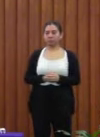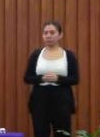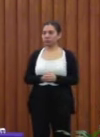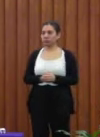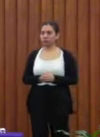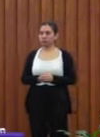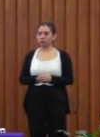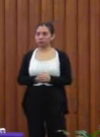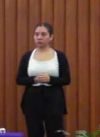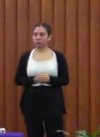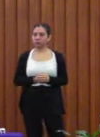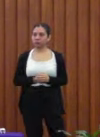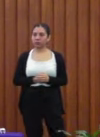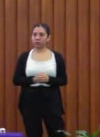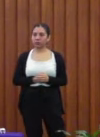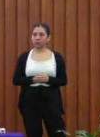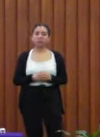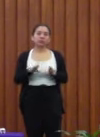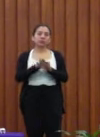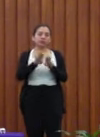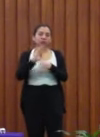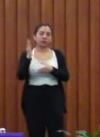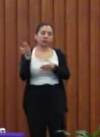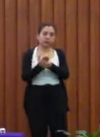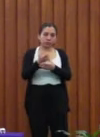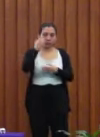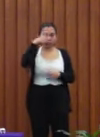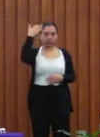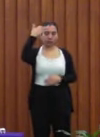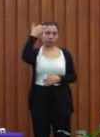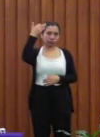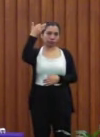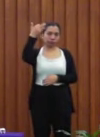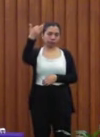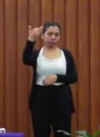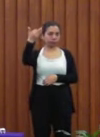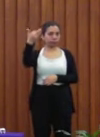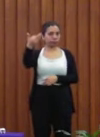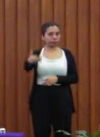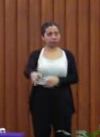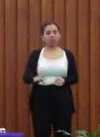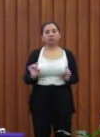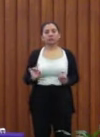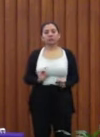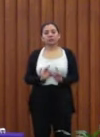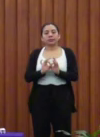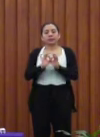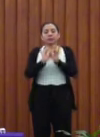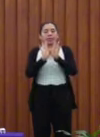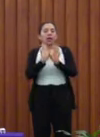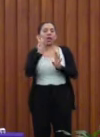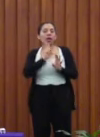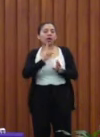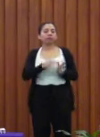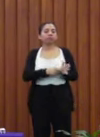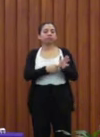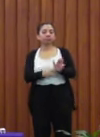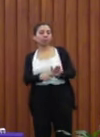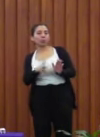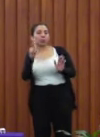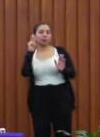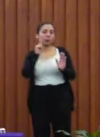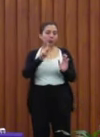en que se manden archivo, en que se alarguen tanto los procesos y las evidencias que pudieran haber, pudieran ser rescatadas de manera inmediata. O sea, creo que